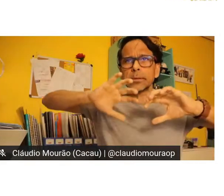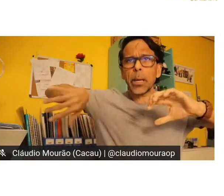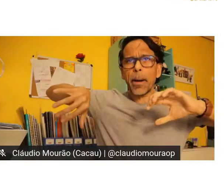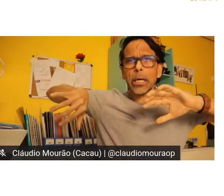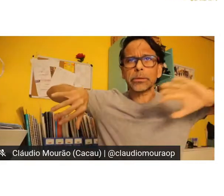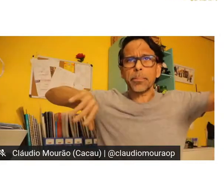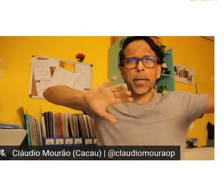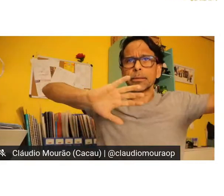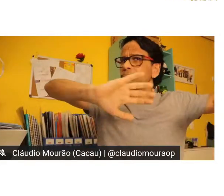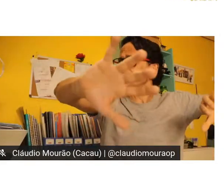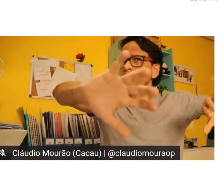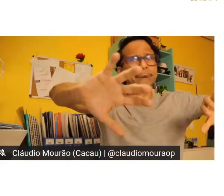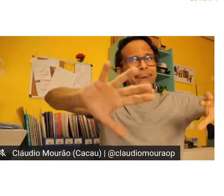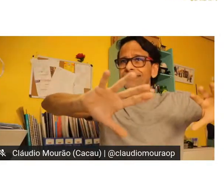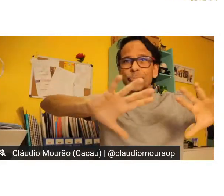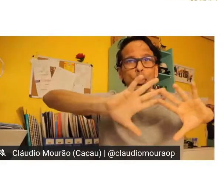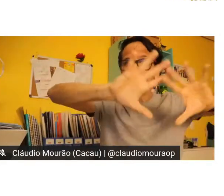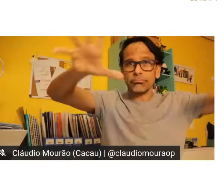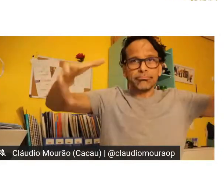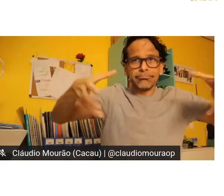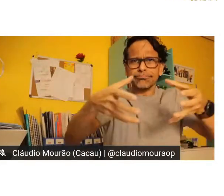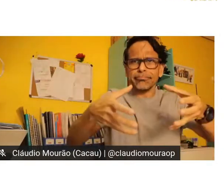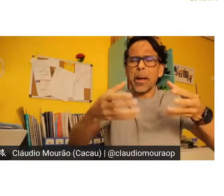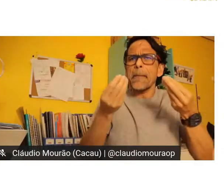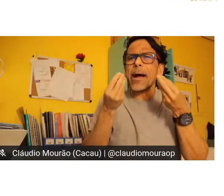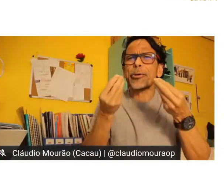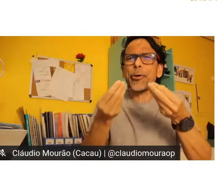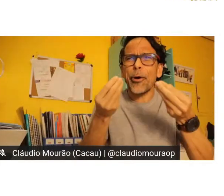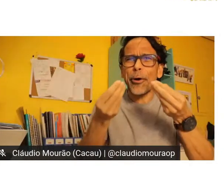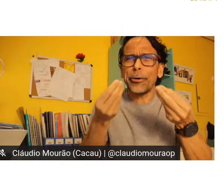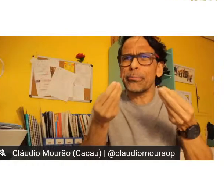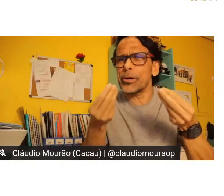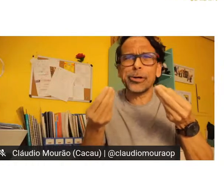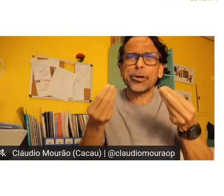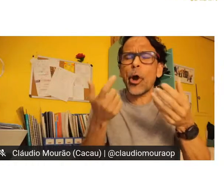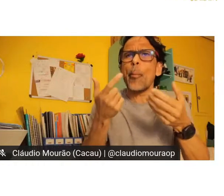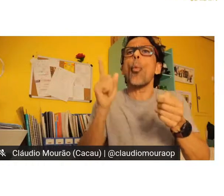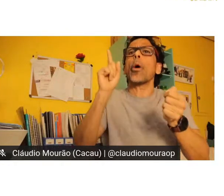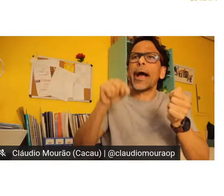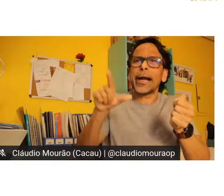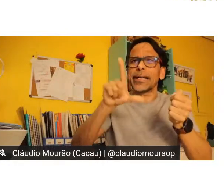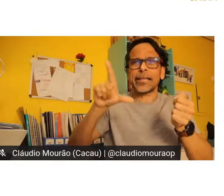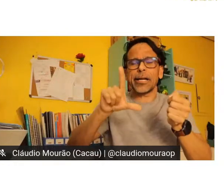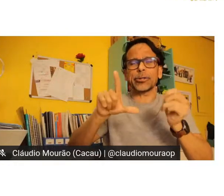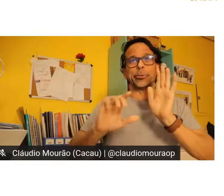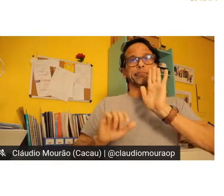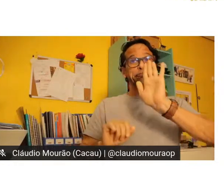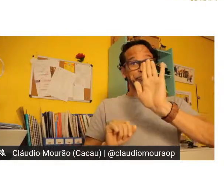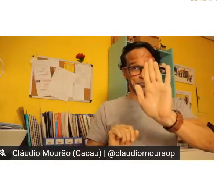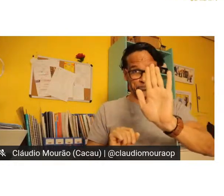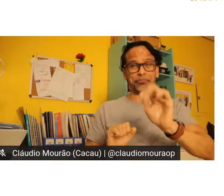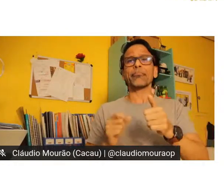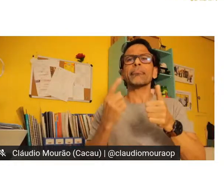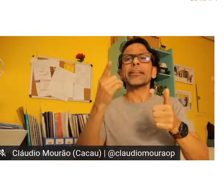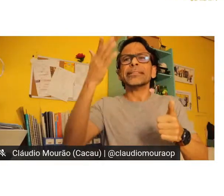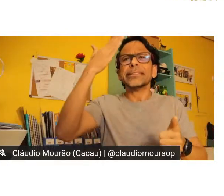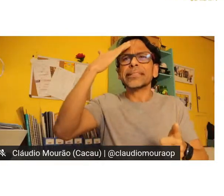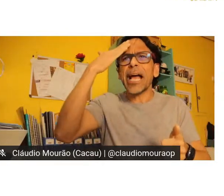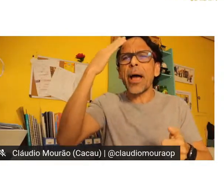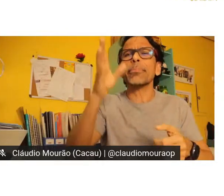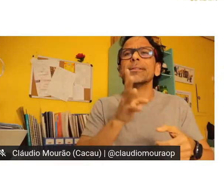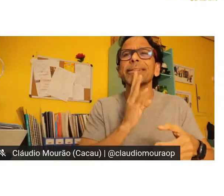ela é muito relacionada à literatura público cima gente de compor